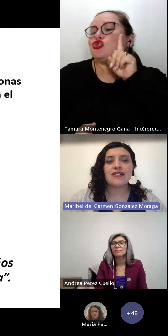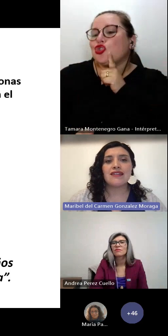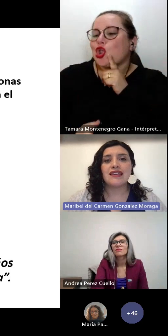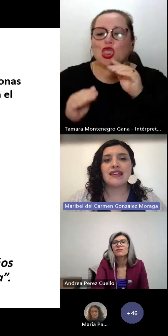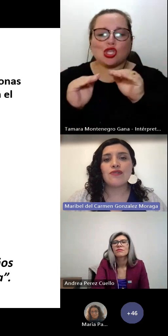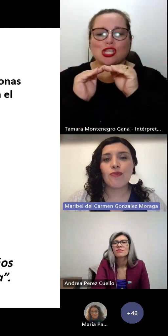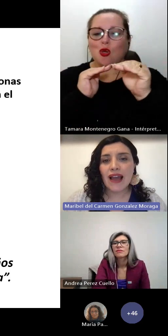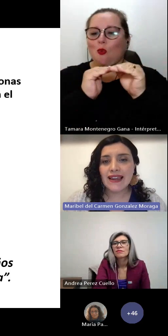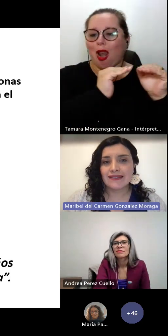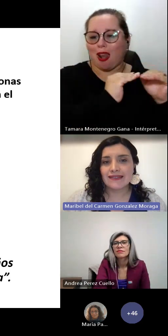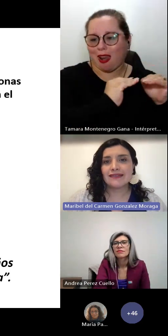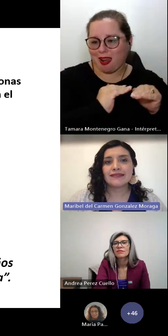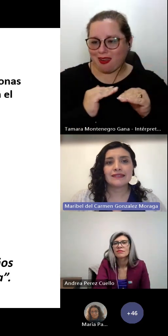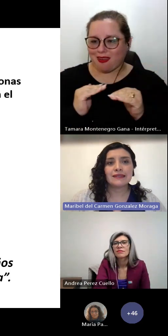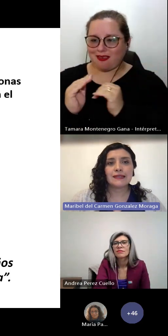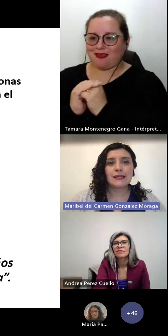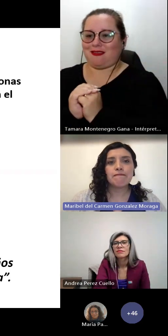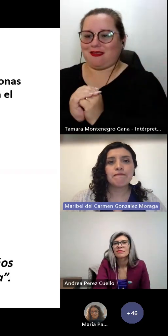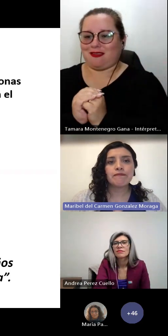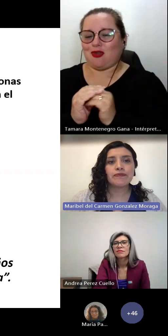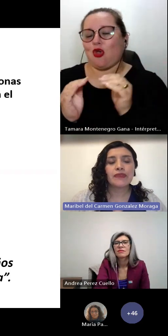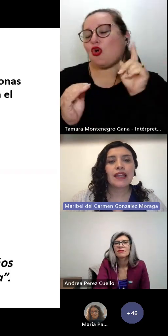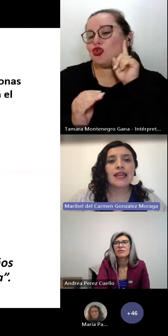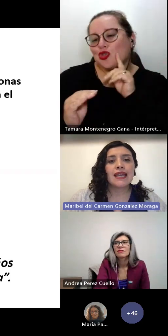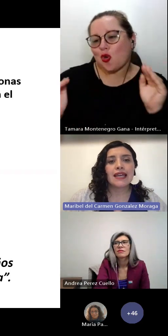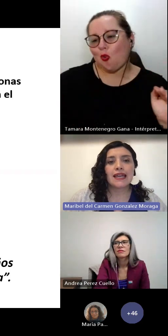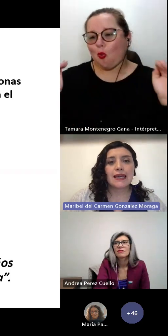sordos iguales, ¿sí?